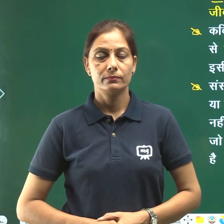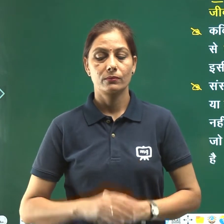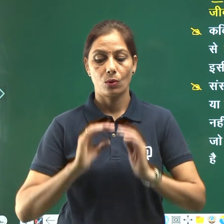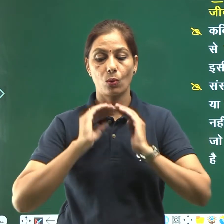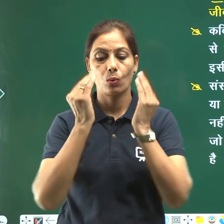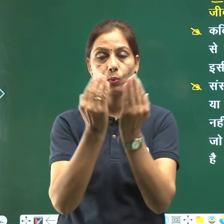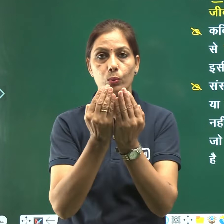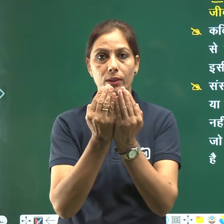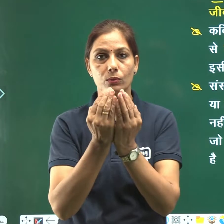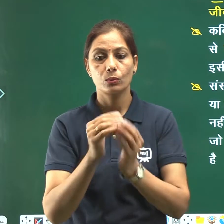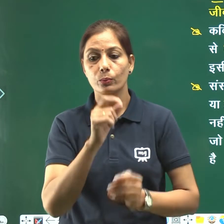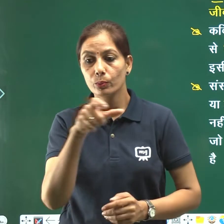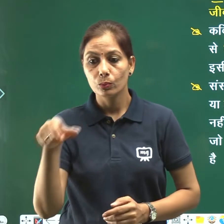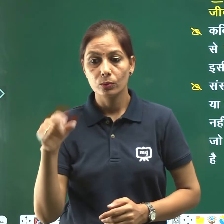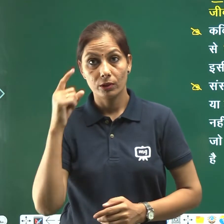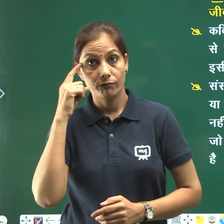दुनियादारी को छोड़कर